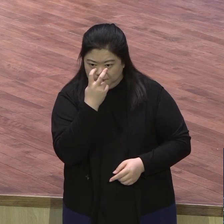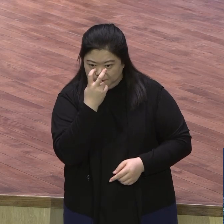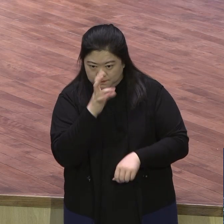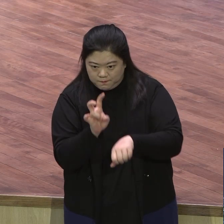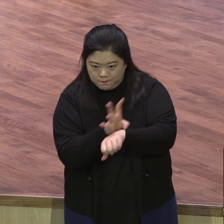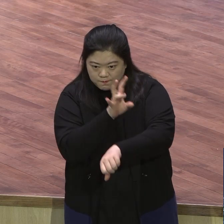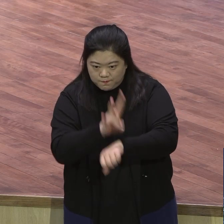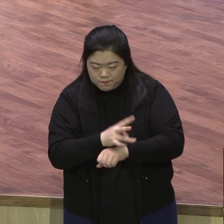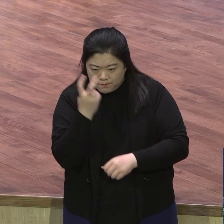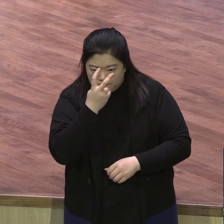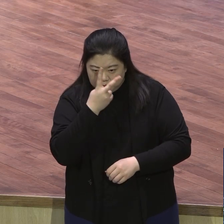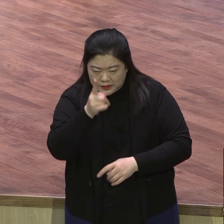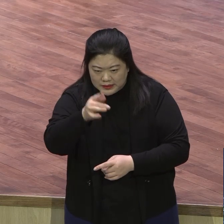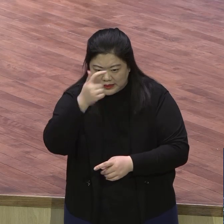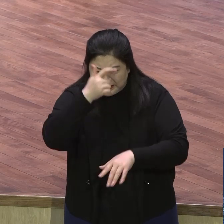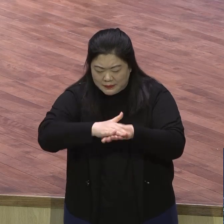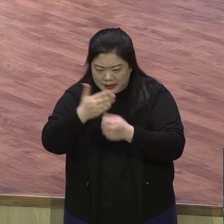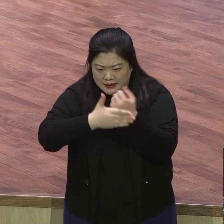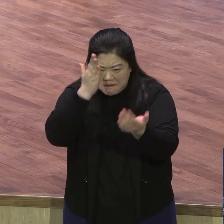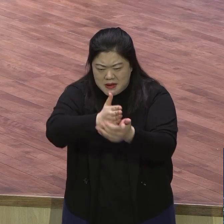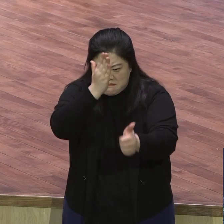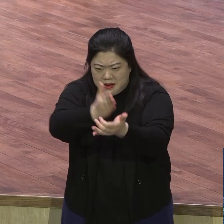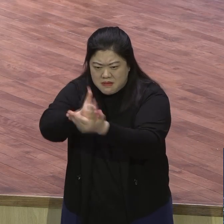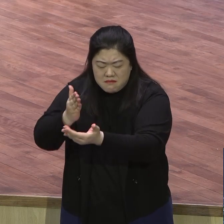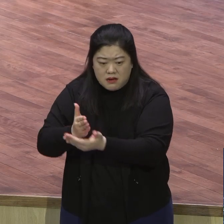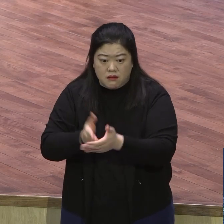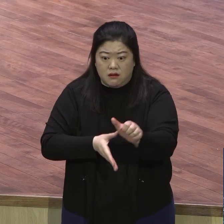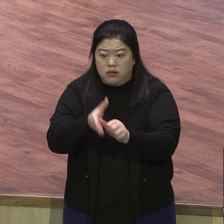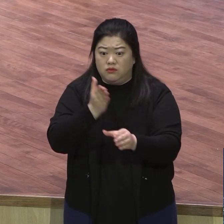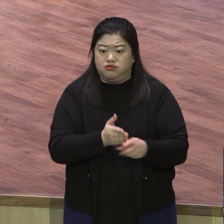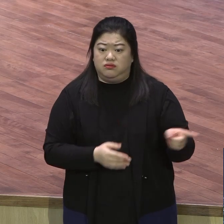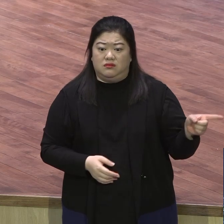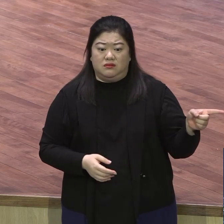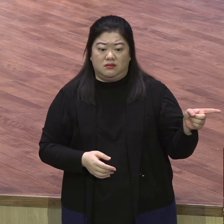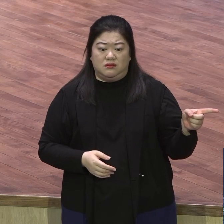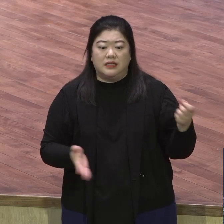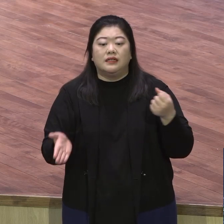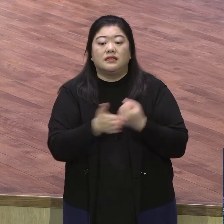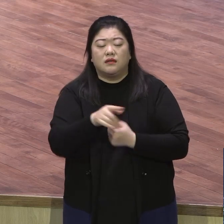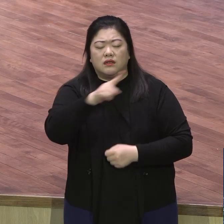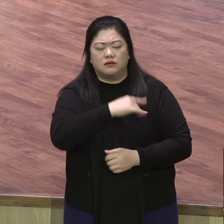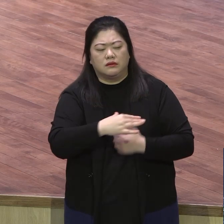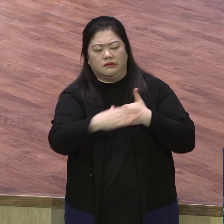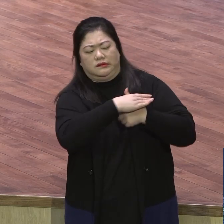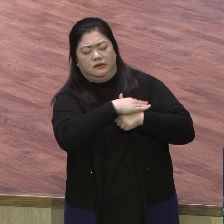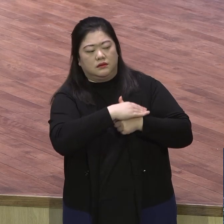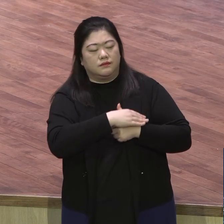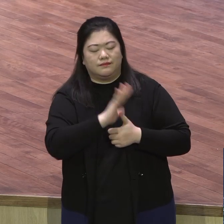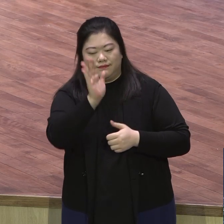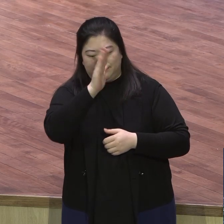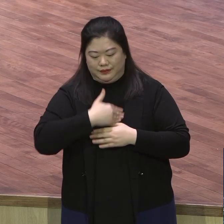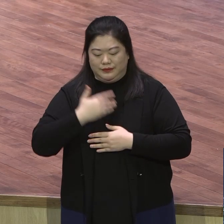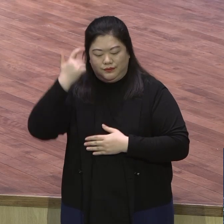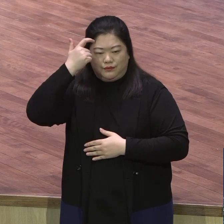에베스 6장에 이런 사단의 공격에 맞서서 살 수 있도록 하나님의 전신갑주를 입으라 그랬어요.